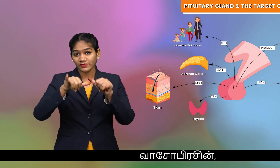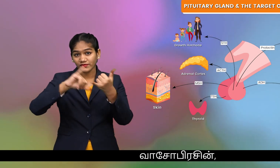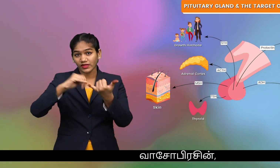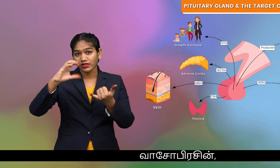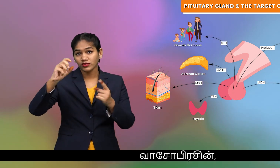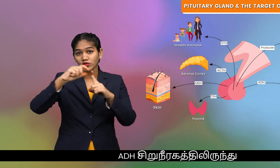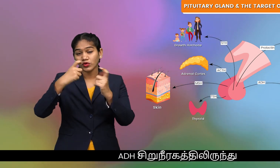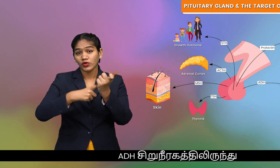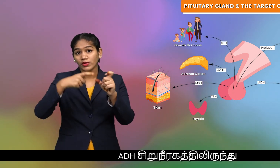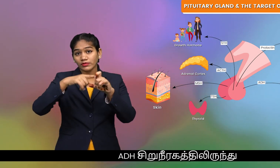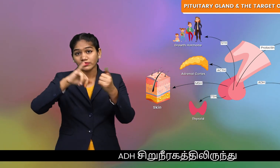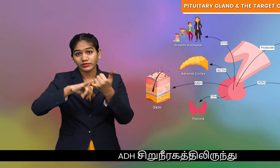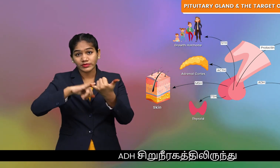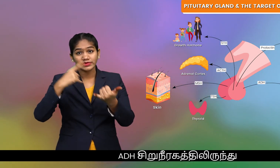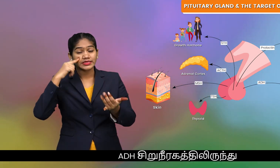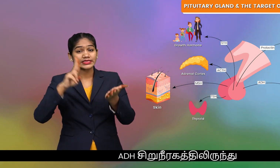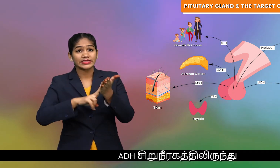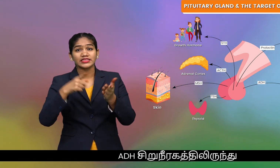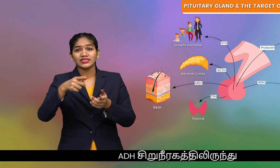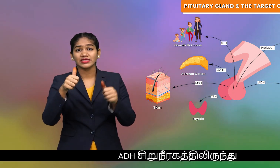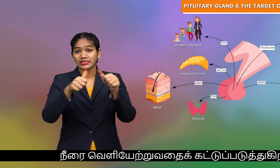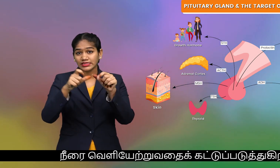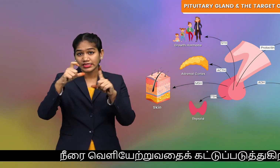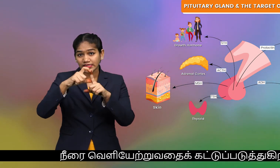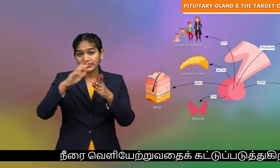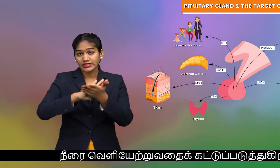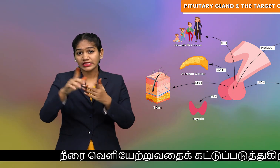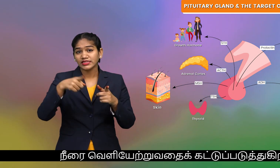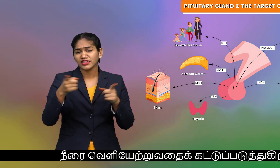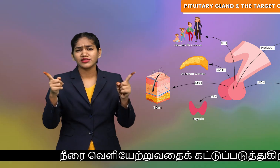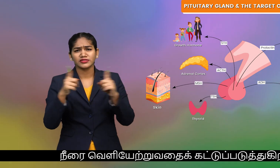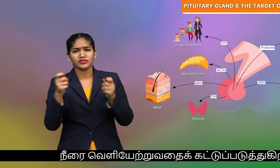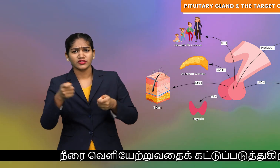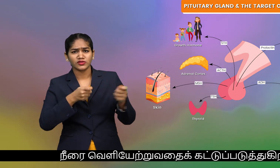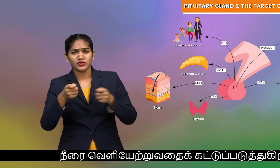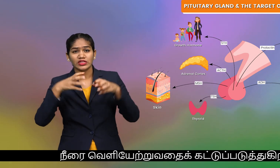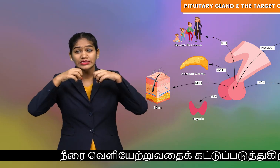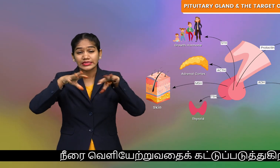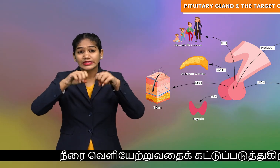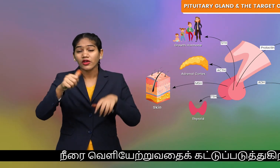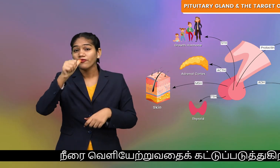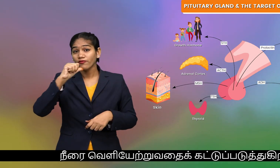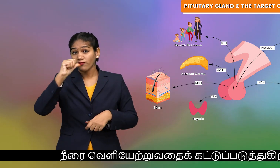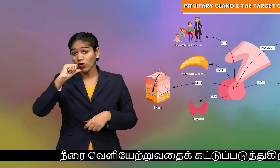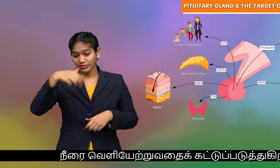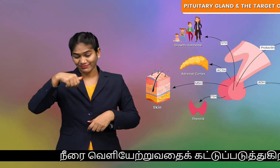வாசோபிரசின் ADH சிறுநீரகத்திலிருந்து நீரை வெளியேற்றுவதை கட்டுப்படுத்தப்படுகிறது.